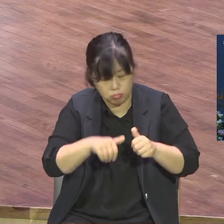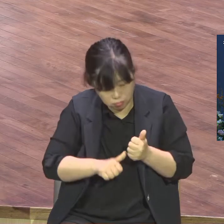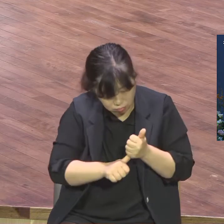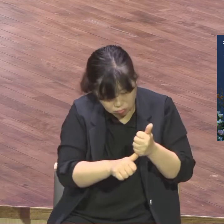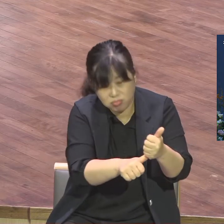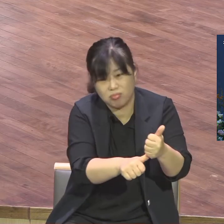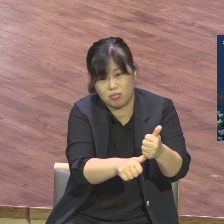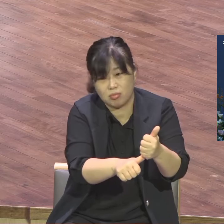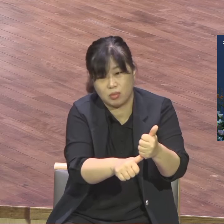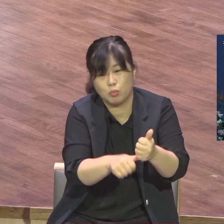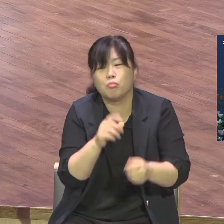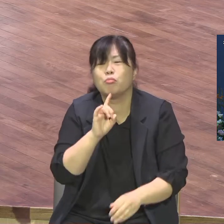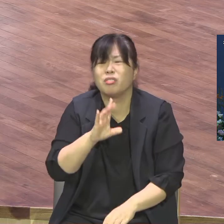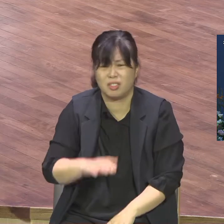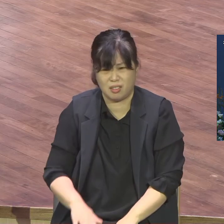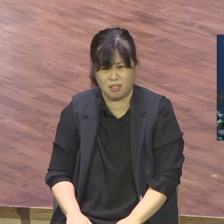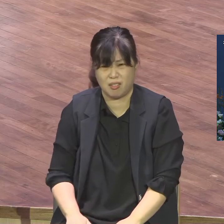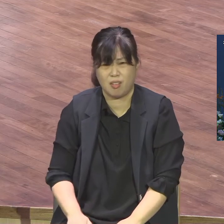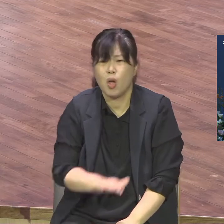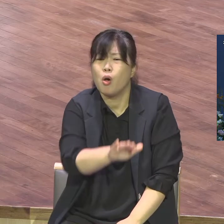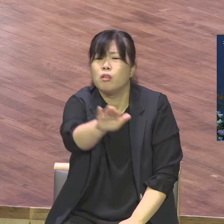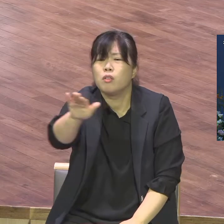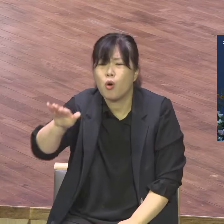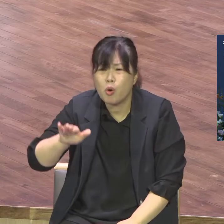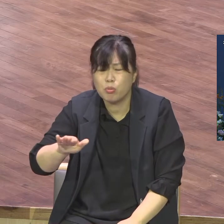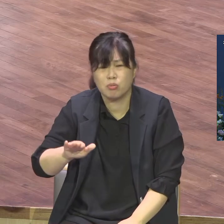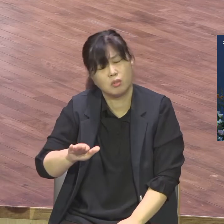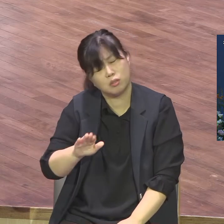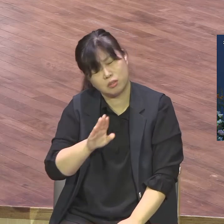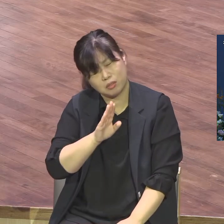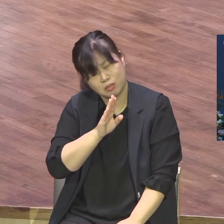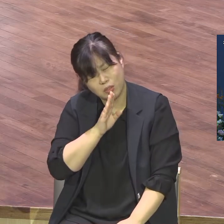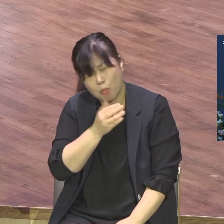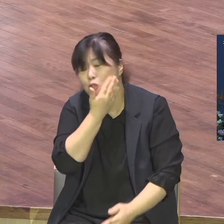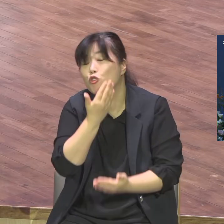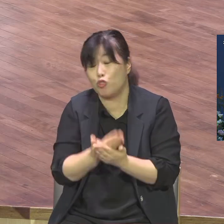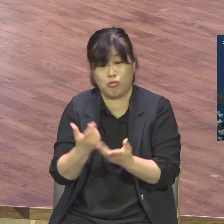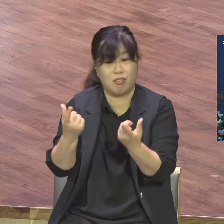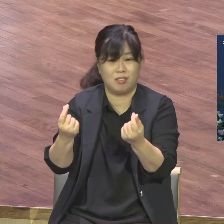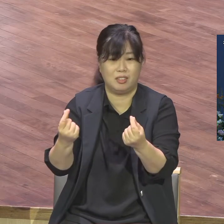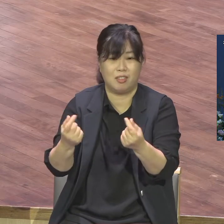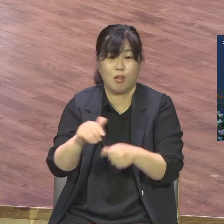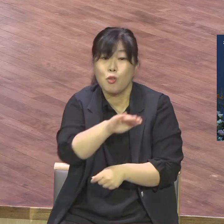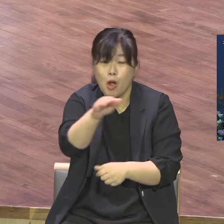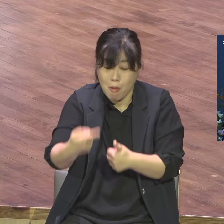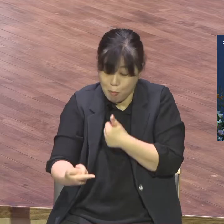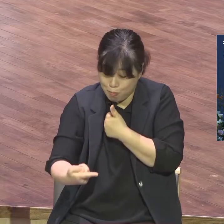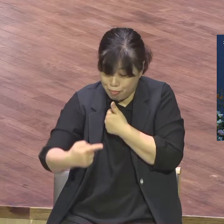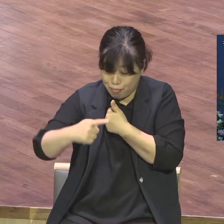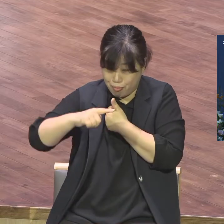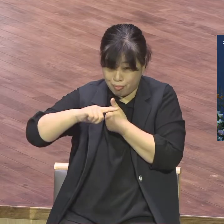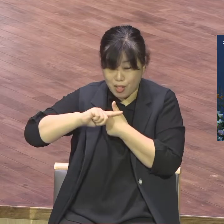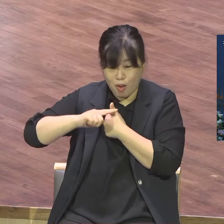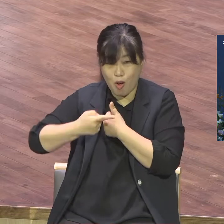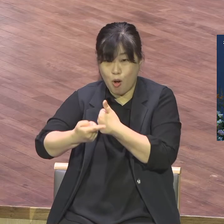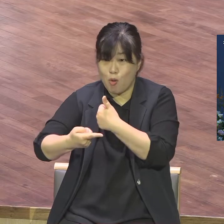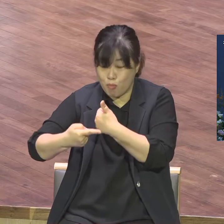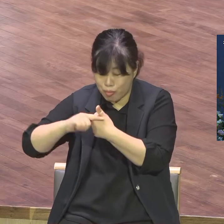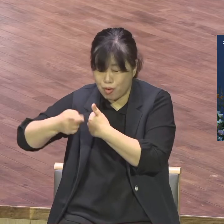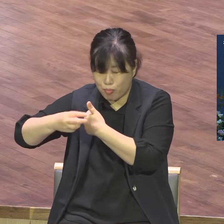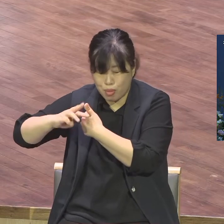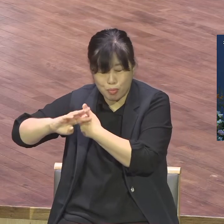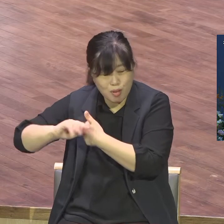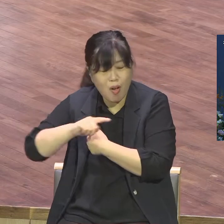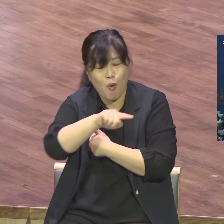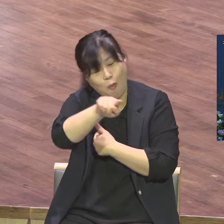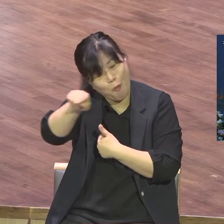붙여주셨구나. 하나님이 시대를 붙여주셨구나. 시대마다 그때마다 개척하고 지금까지 그때마다 하나님 붙인 종들이 있어요.